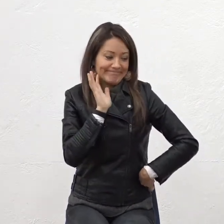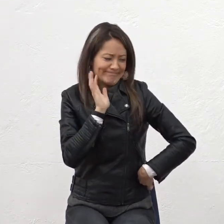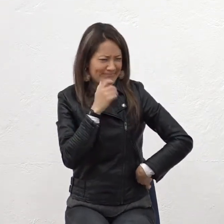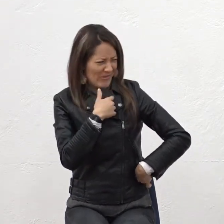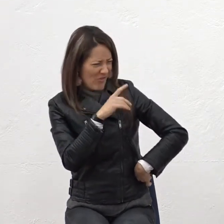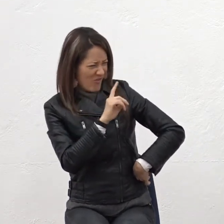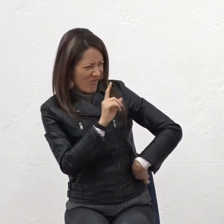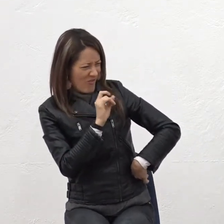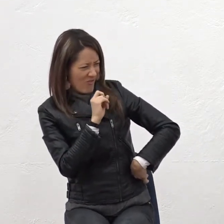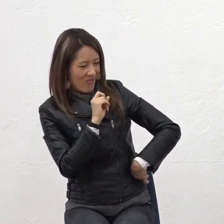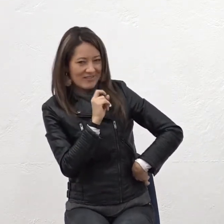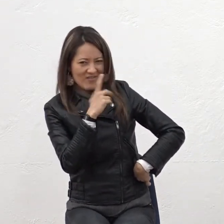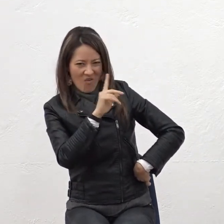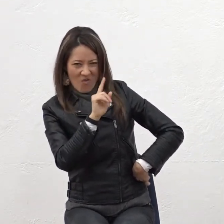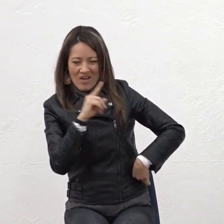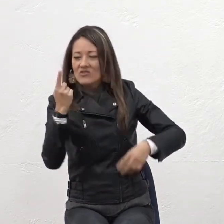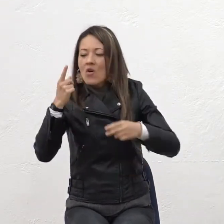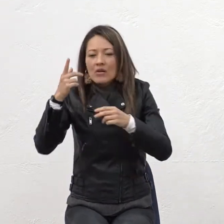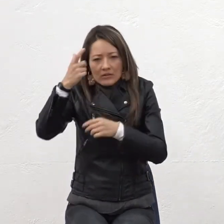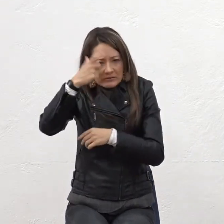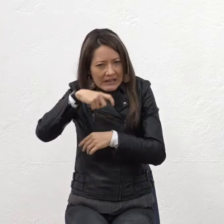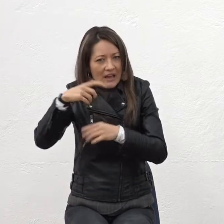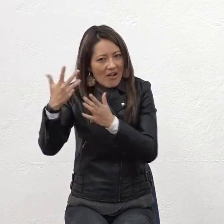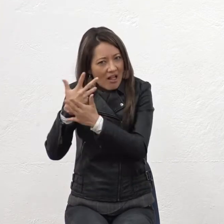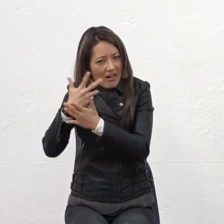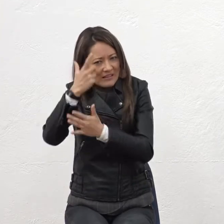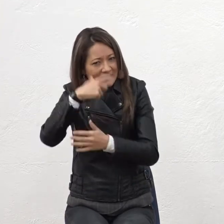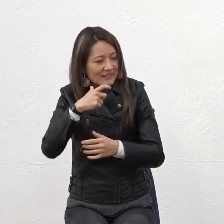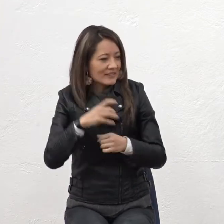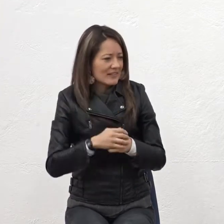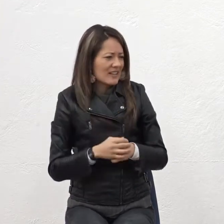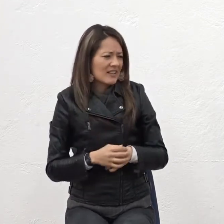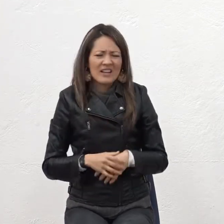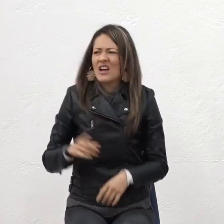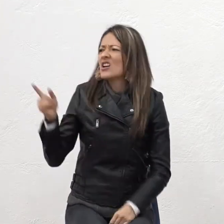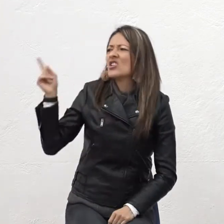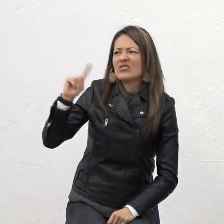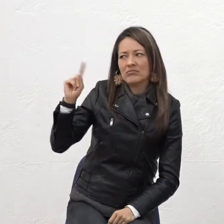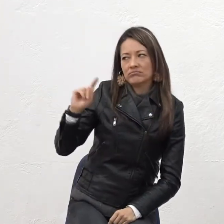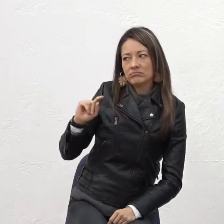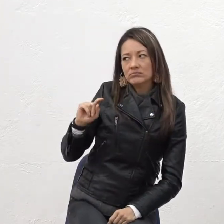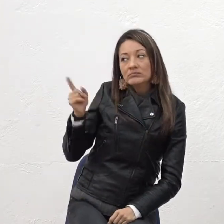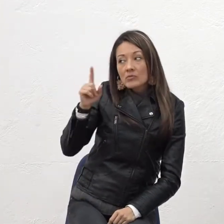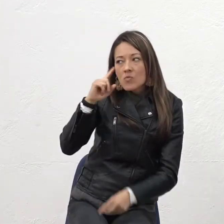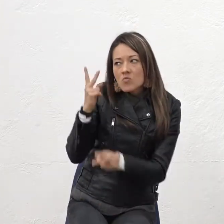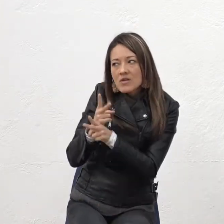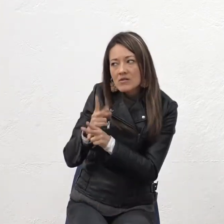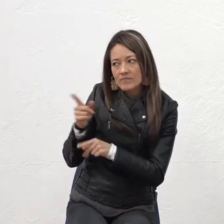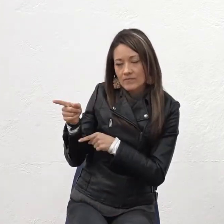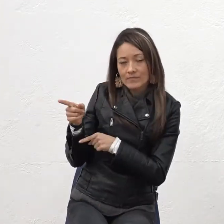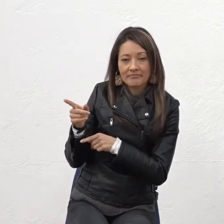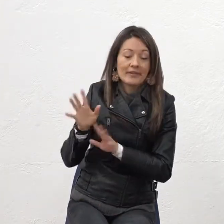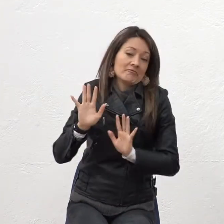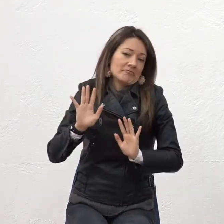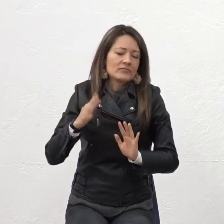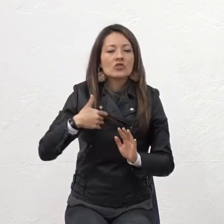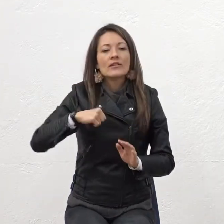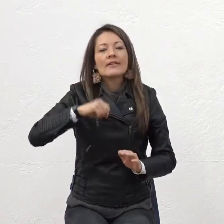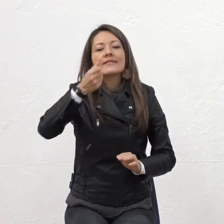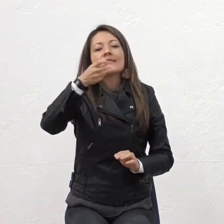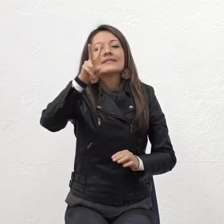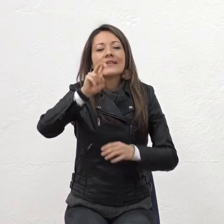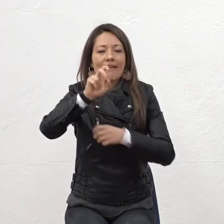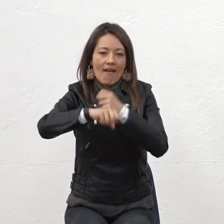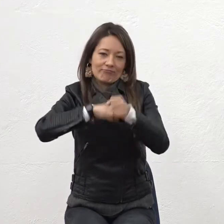Yo no, él me habla serio, no, a mí no me venga con esos cuenticos y mucho cuidado. Pues yo tenía